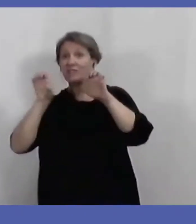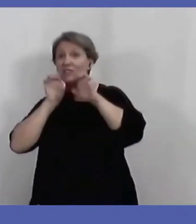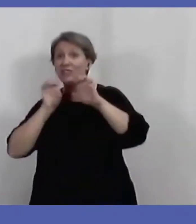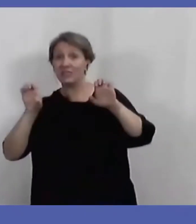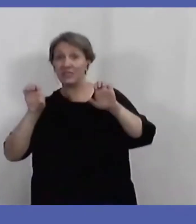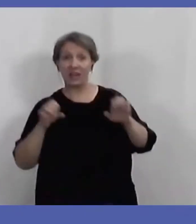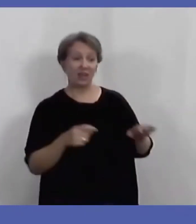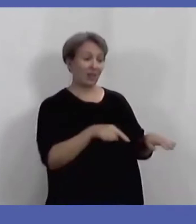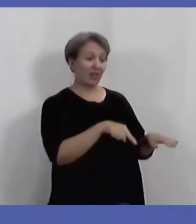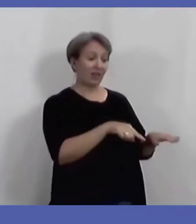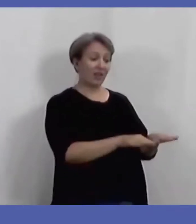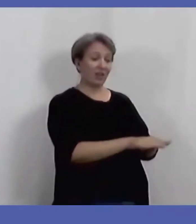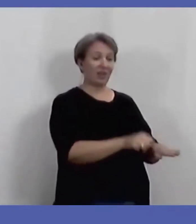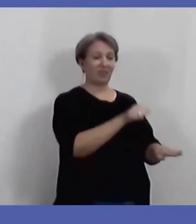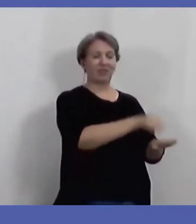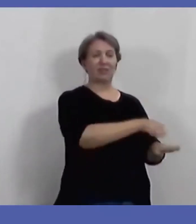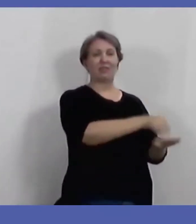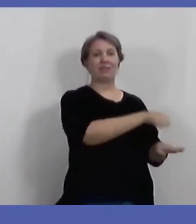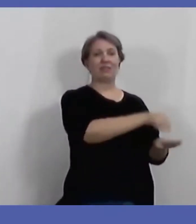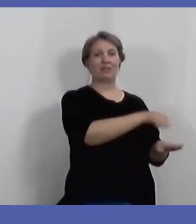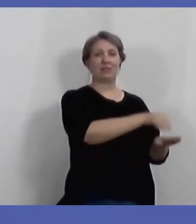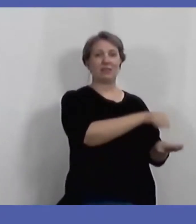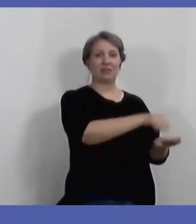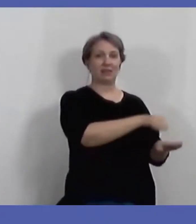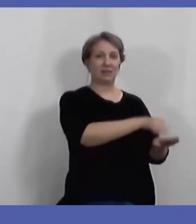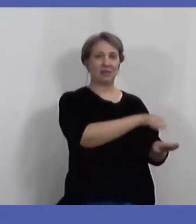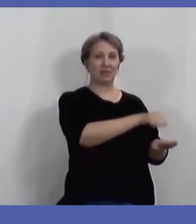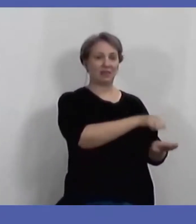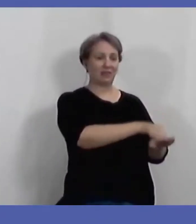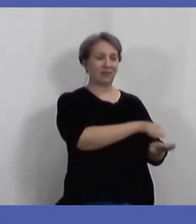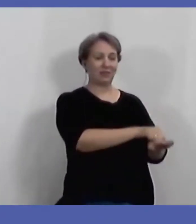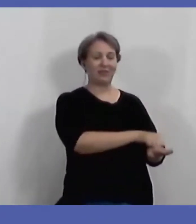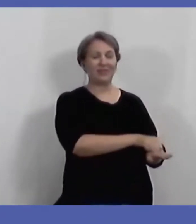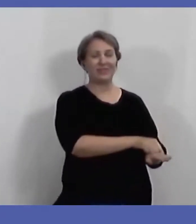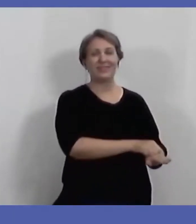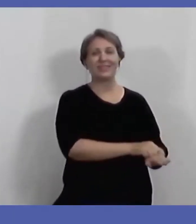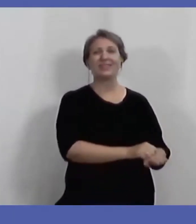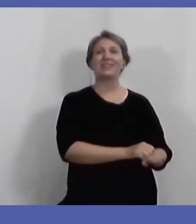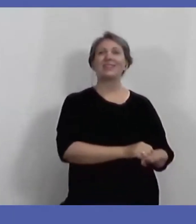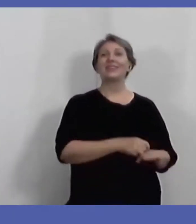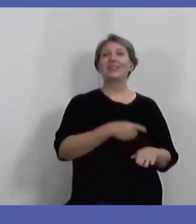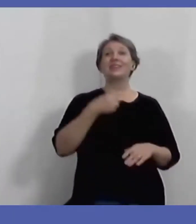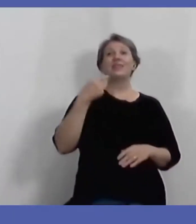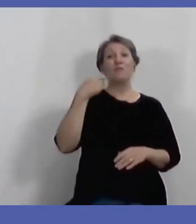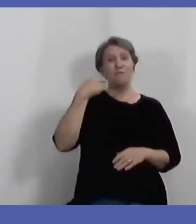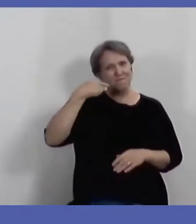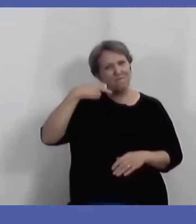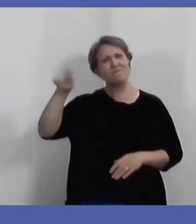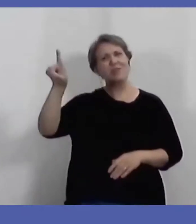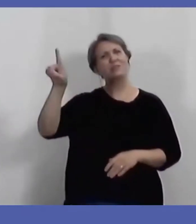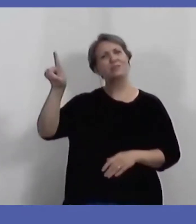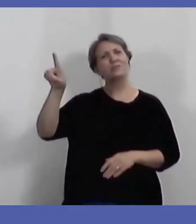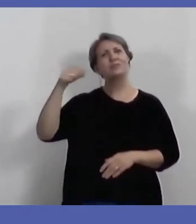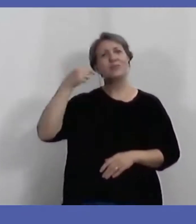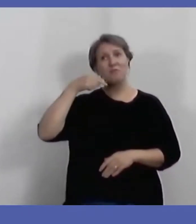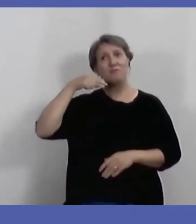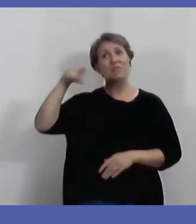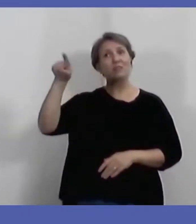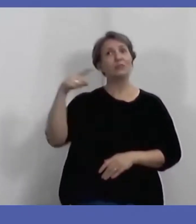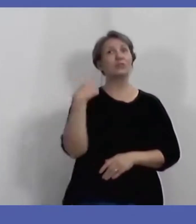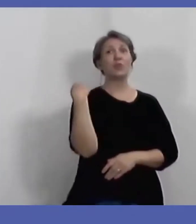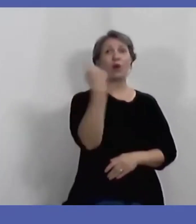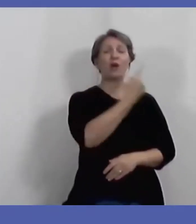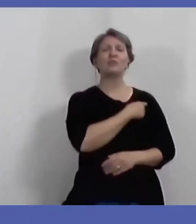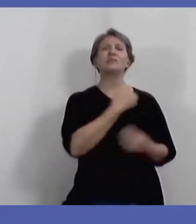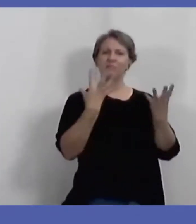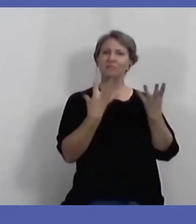Não tem mais terreno fora. Amém? Vamos prevalecer.